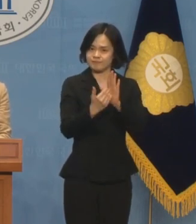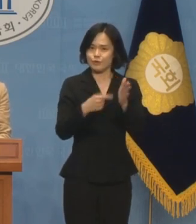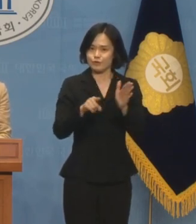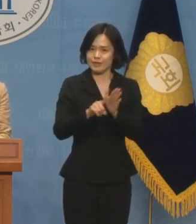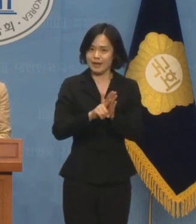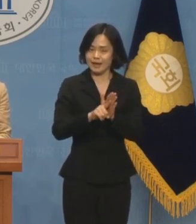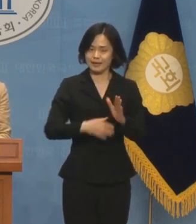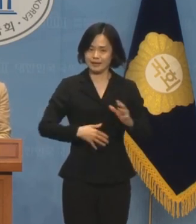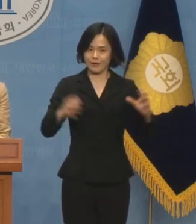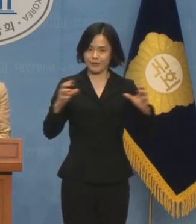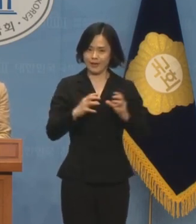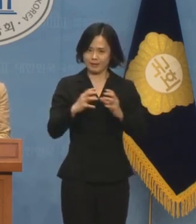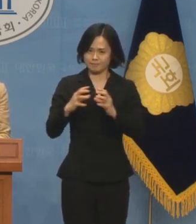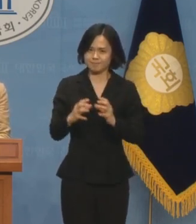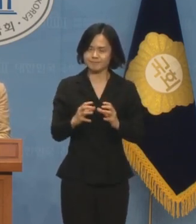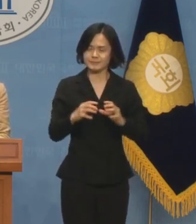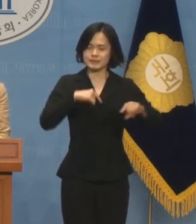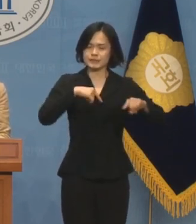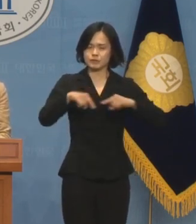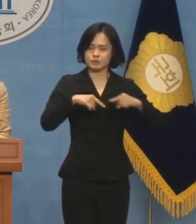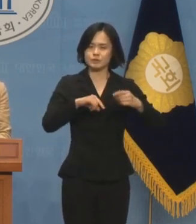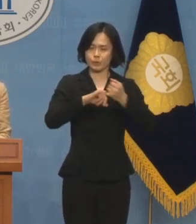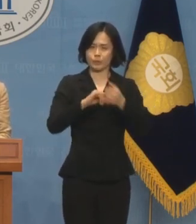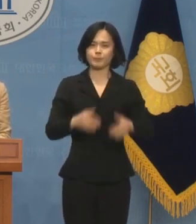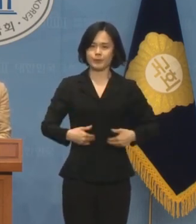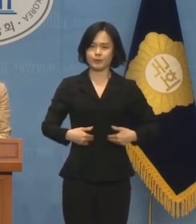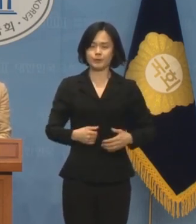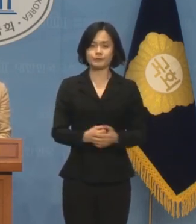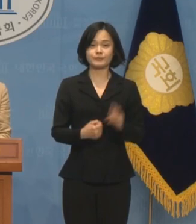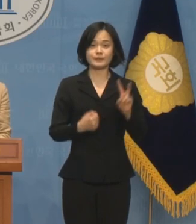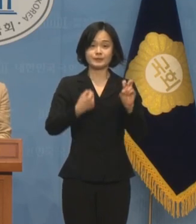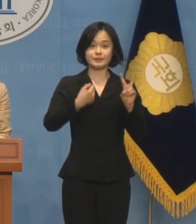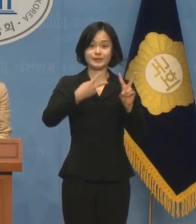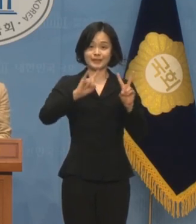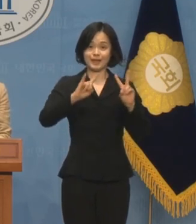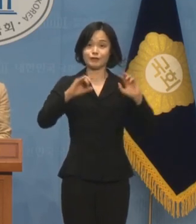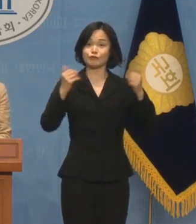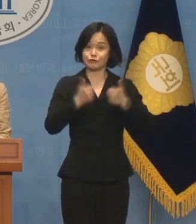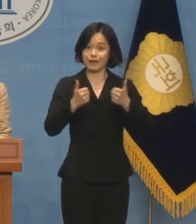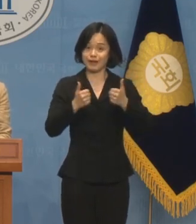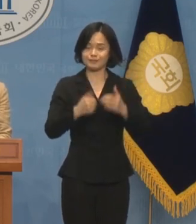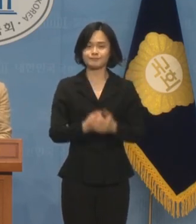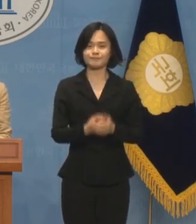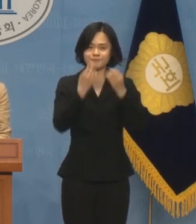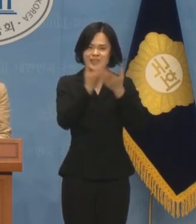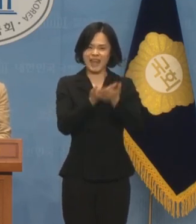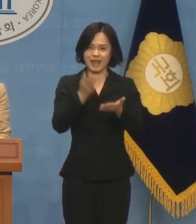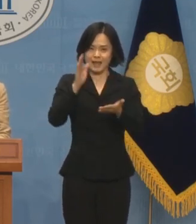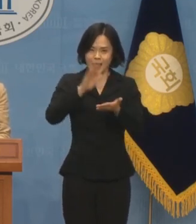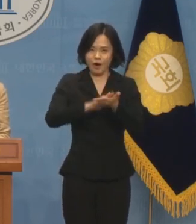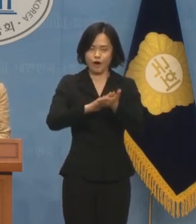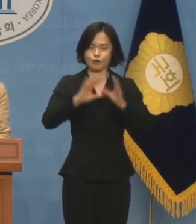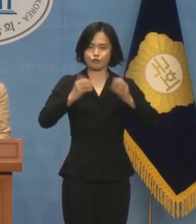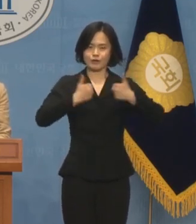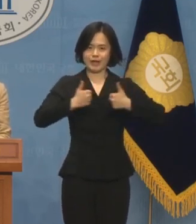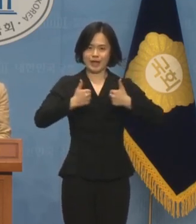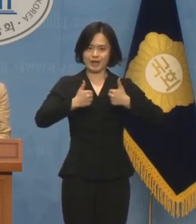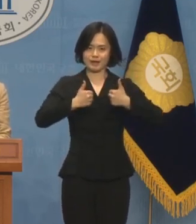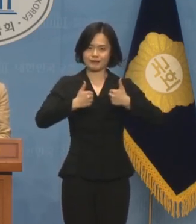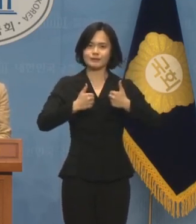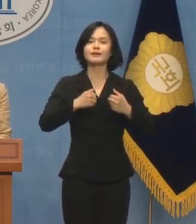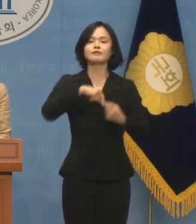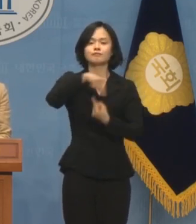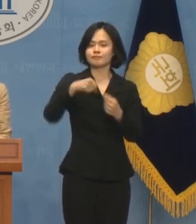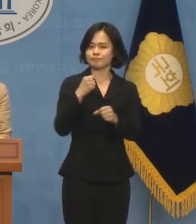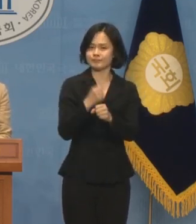제대로 이어가야 할 때입니다 제 22대 국회를 개혁 국회로 이끌고 진보적 정권교체를 향한